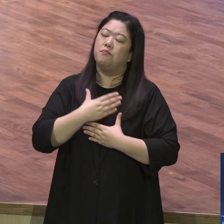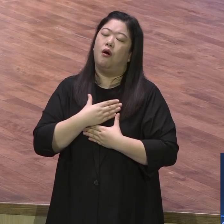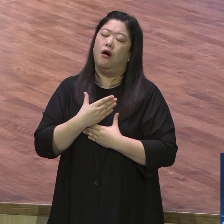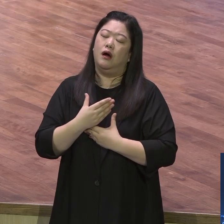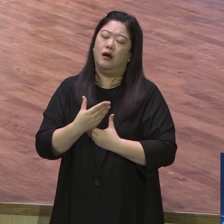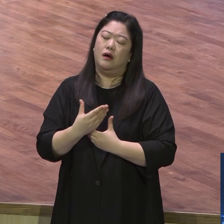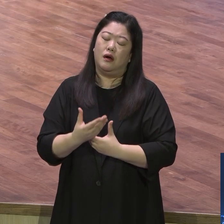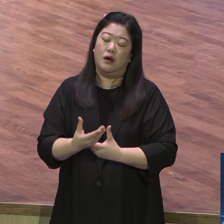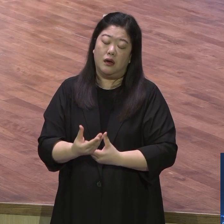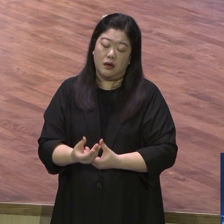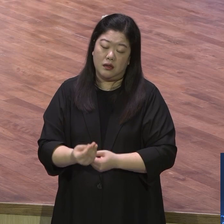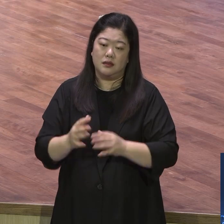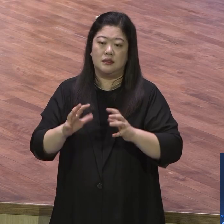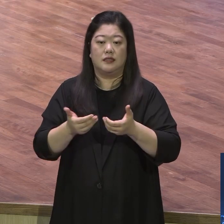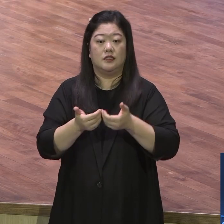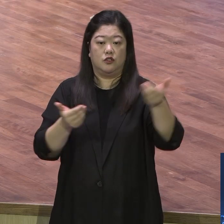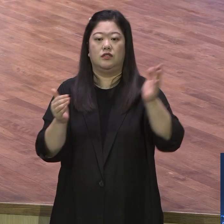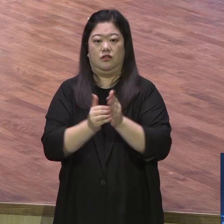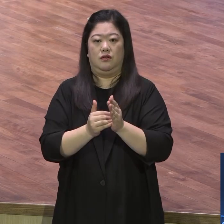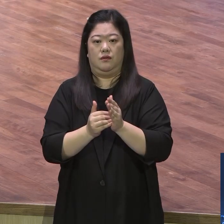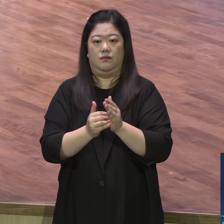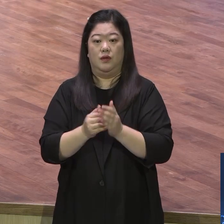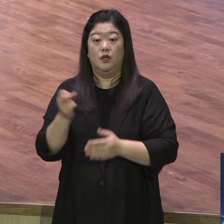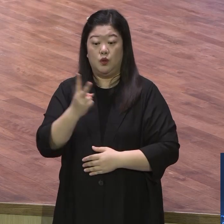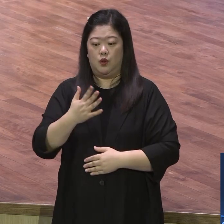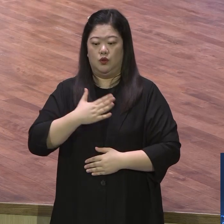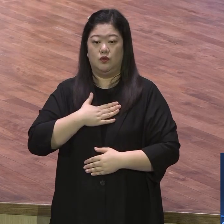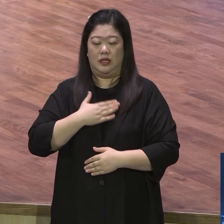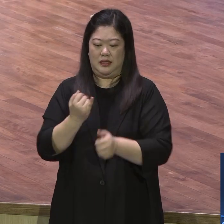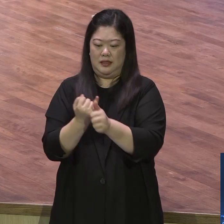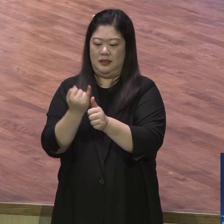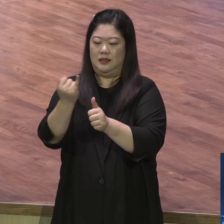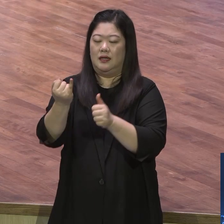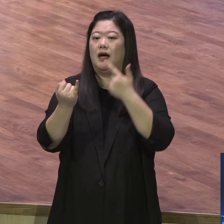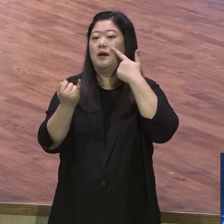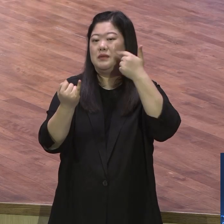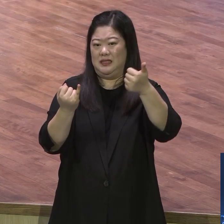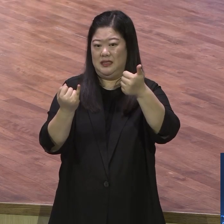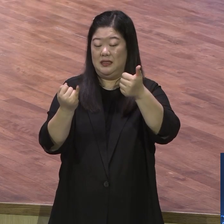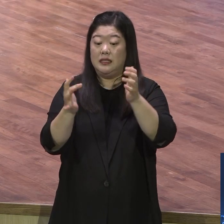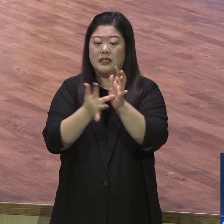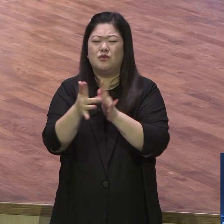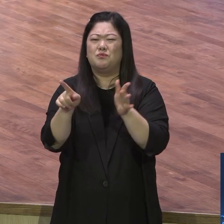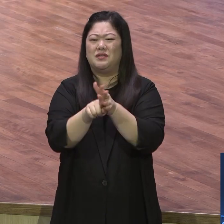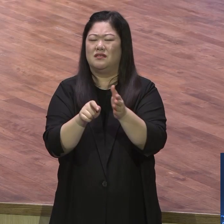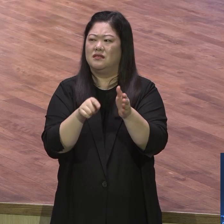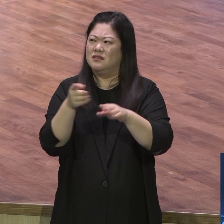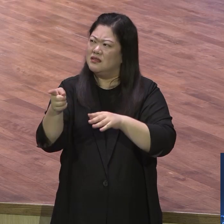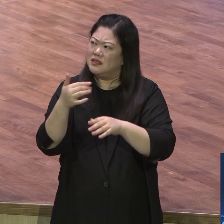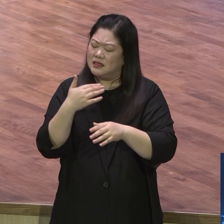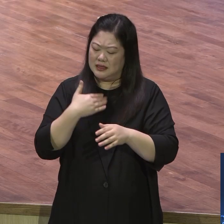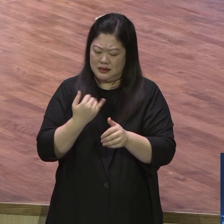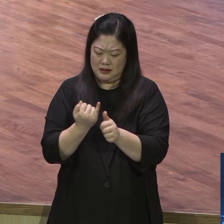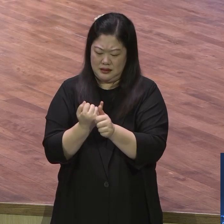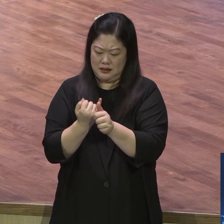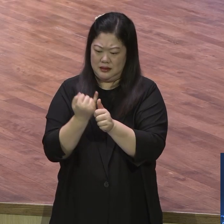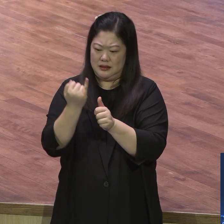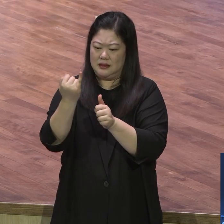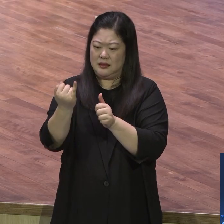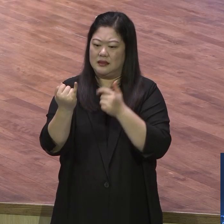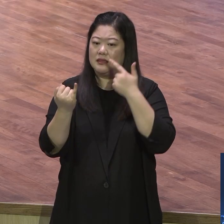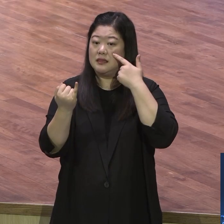주무십시오 저희 장인도 얼굴 웃으면서 장인이 늦게 예수 믿었거든요 70이 넘어가 우리